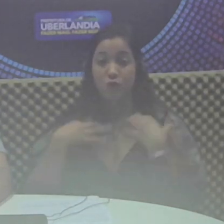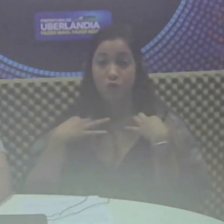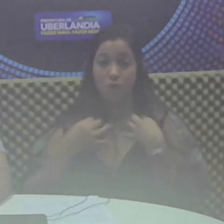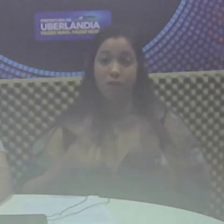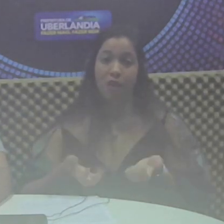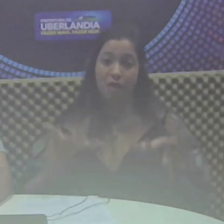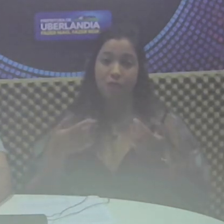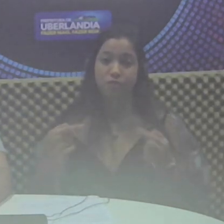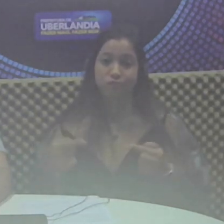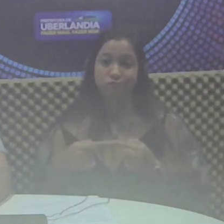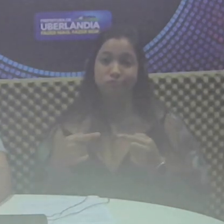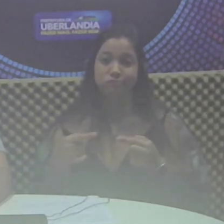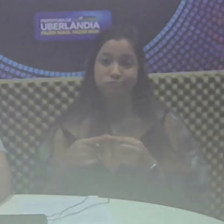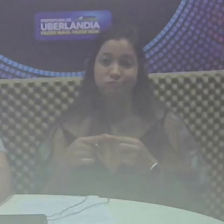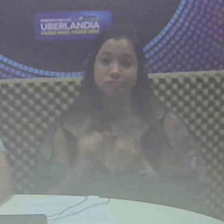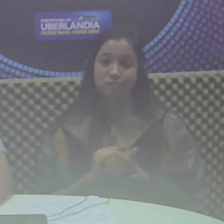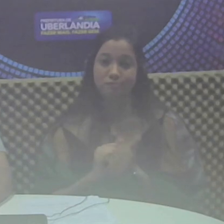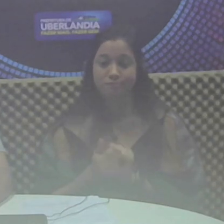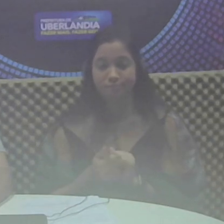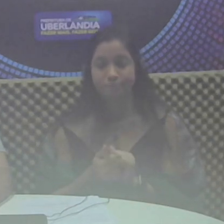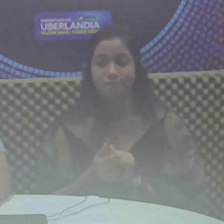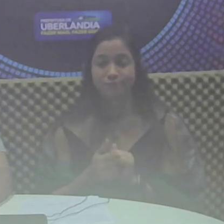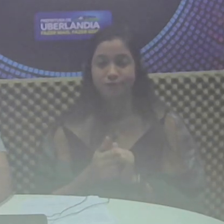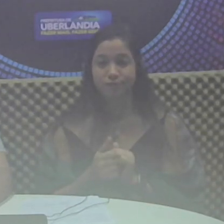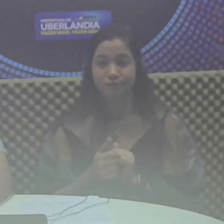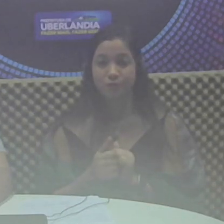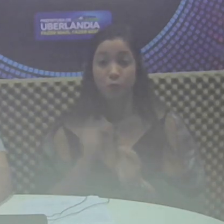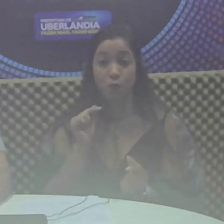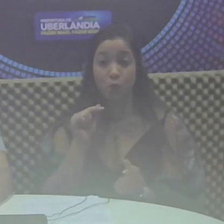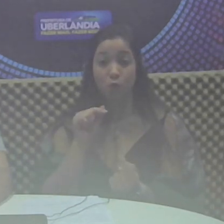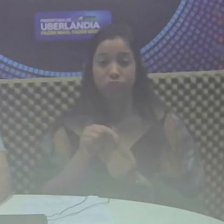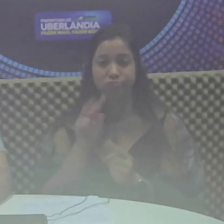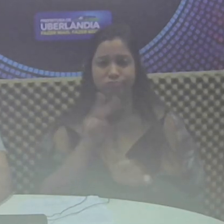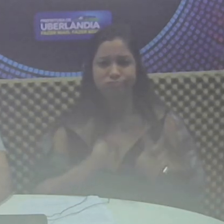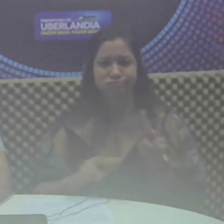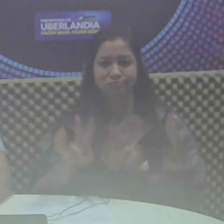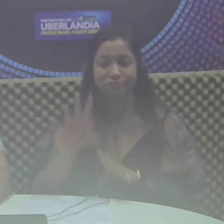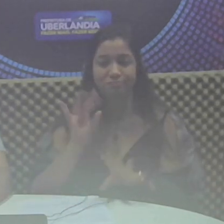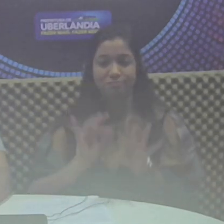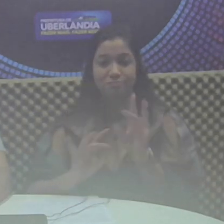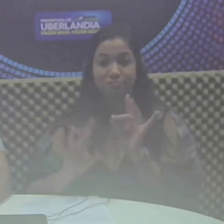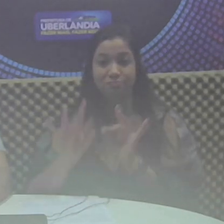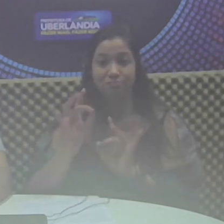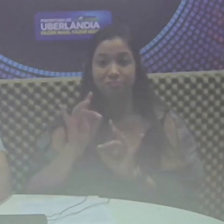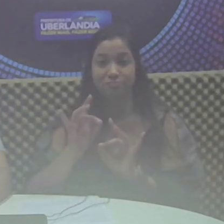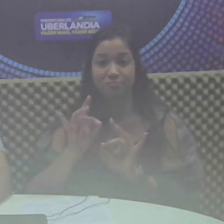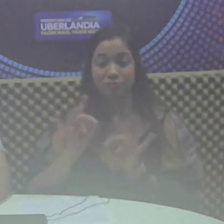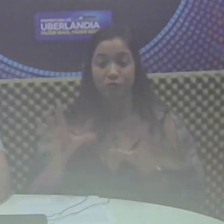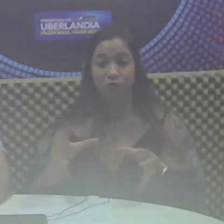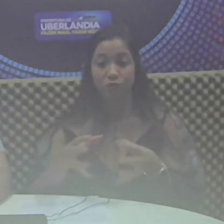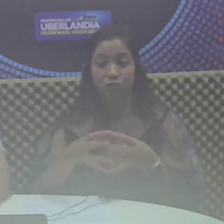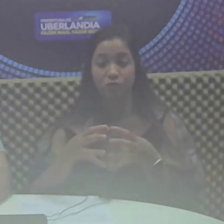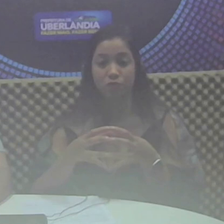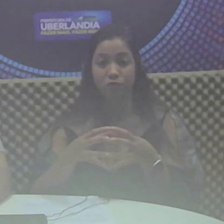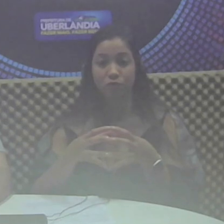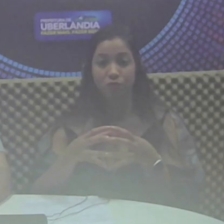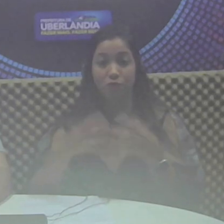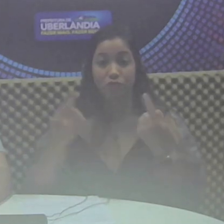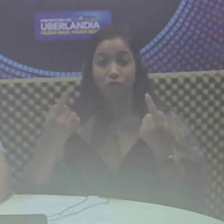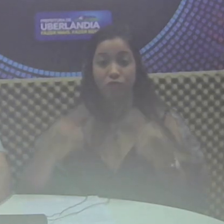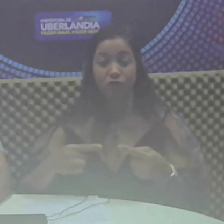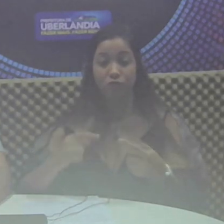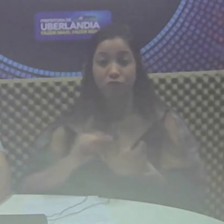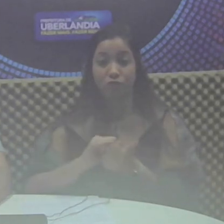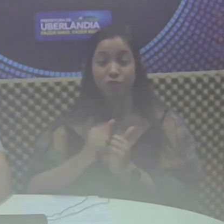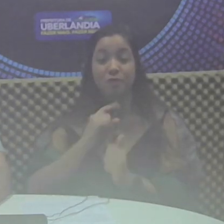roupas adequadas para a prática da modalidade. O objetivo da avaliação é selecionar atletas para compor o time que disputará o